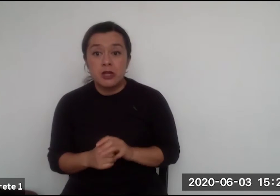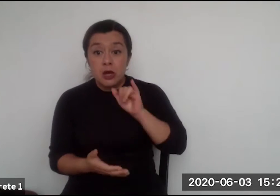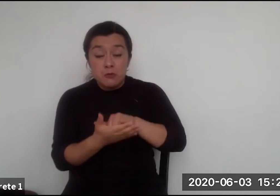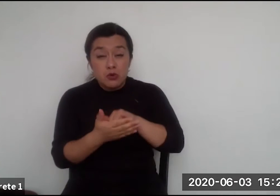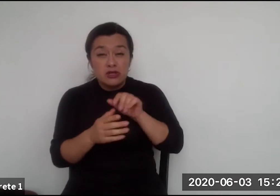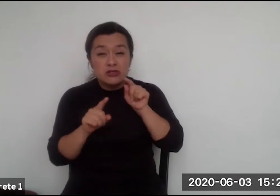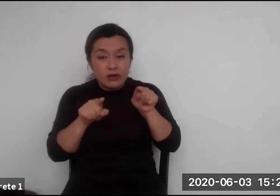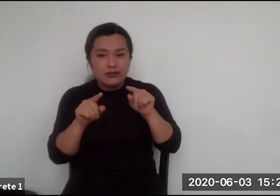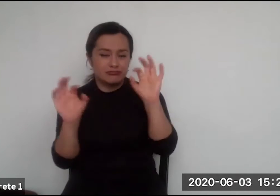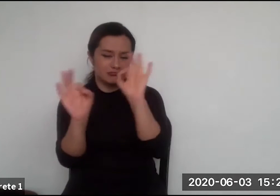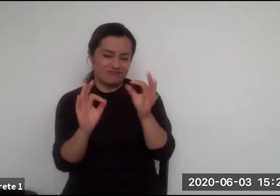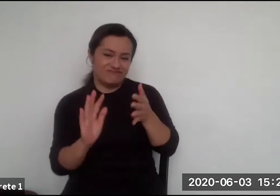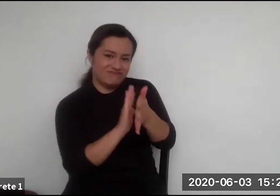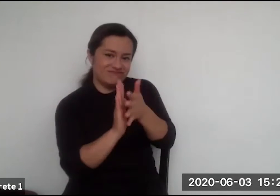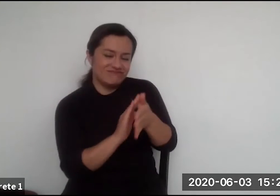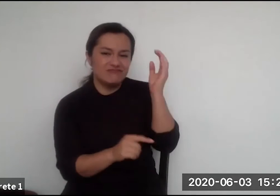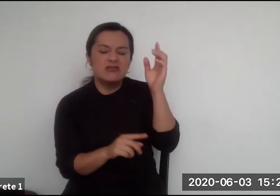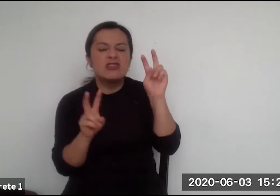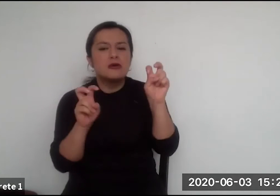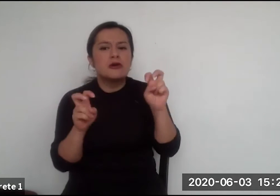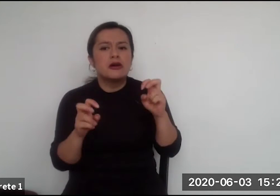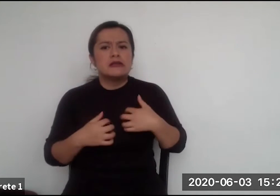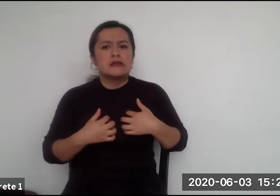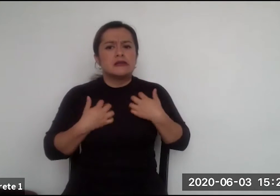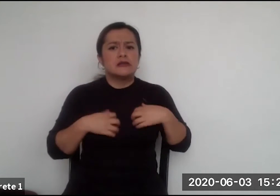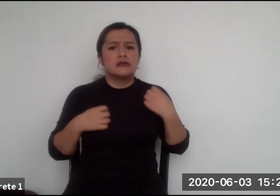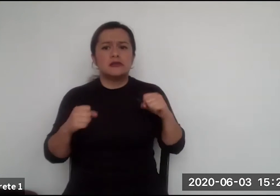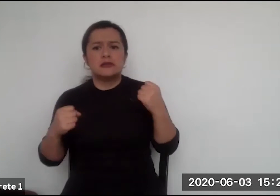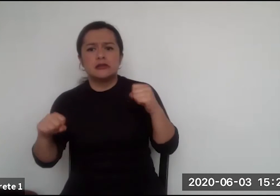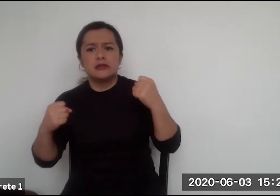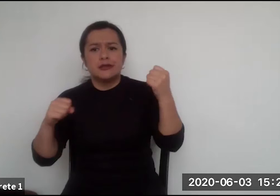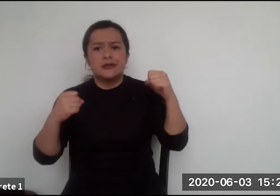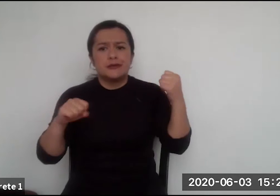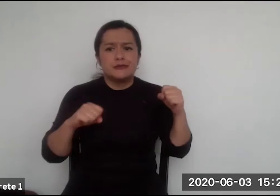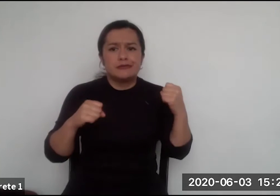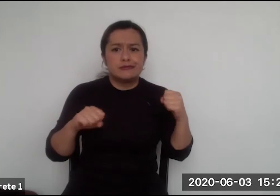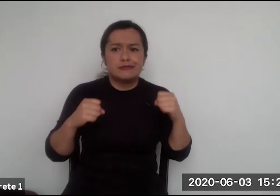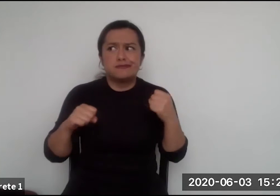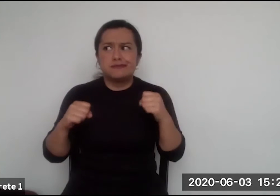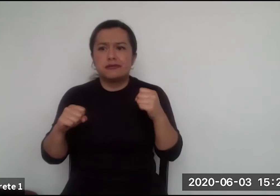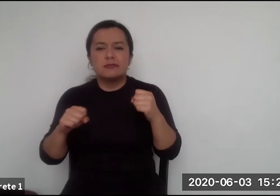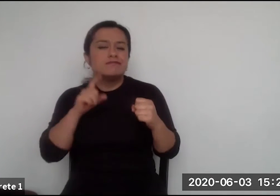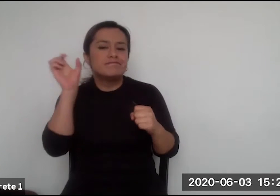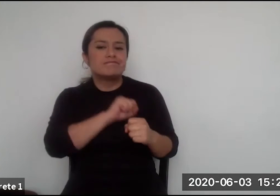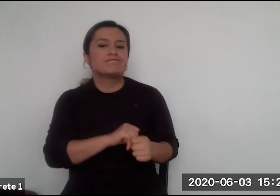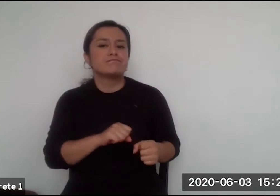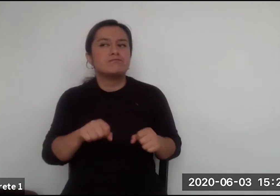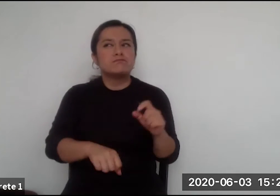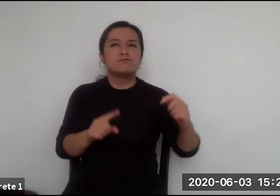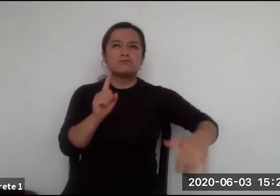pensando, né, os efeitos que a epidemia tem trazido como novos,